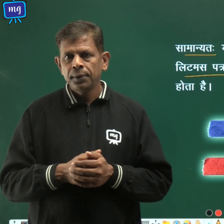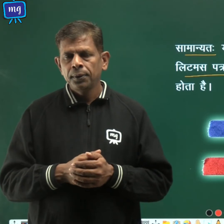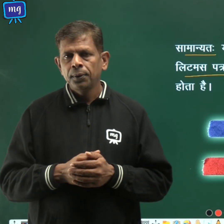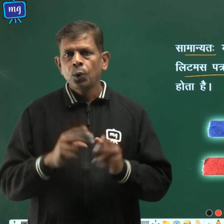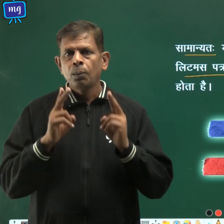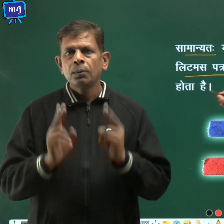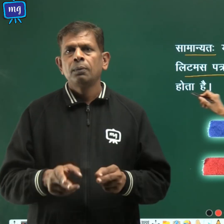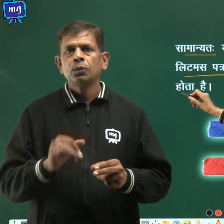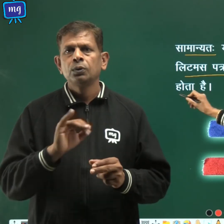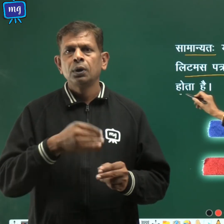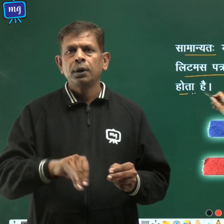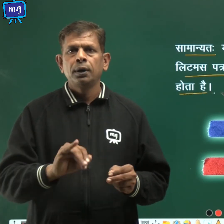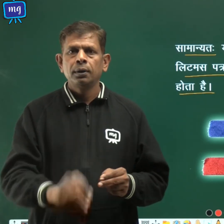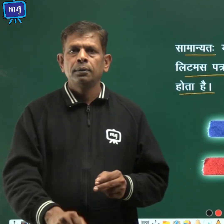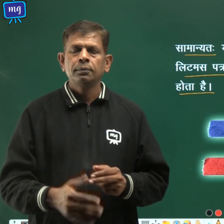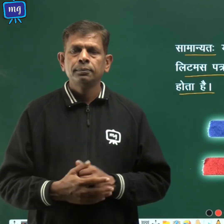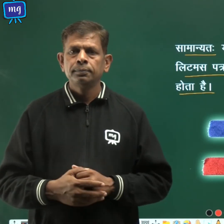उपलब्ध होता है।